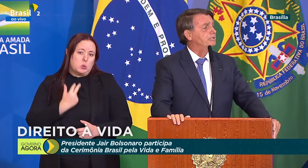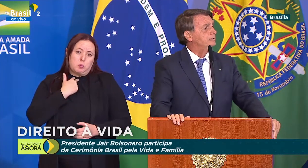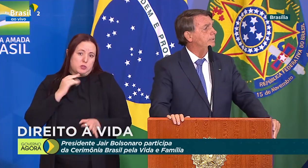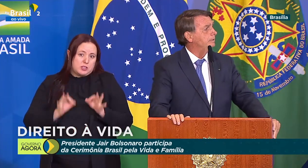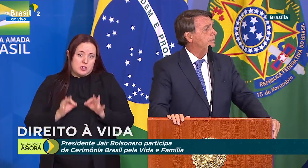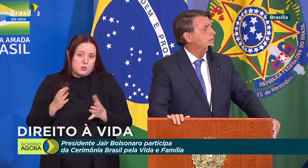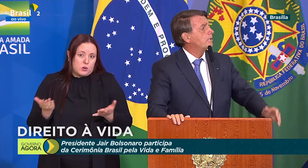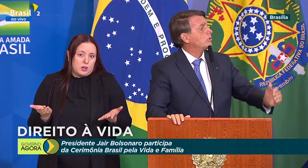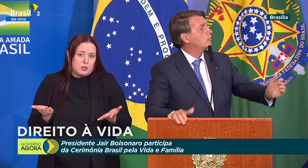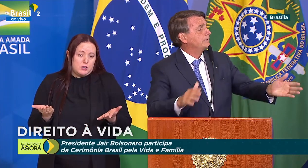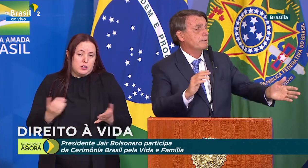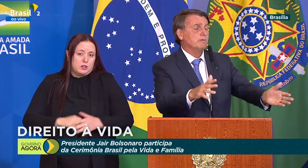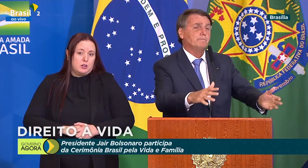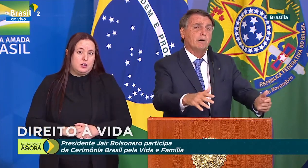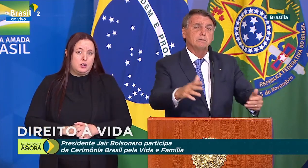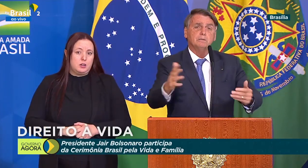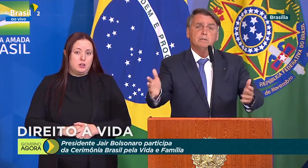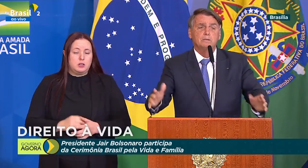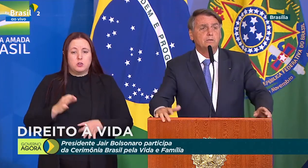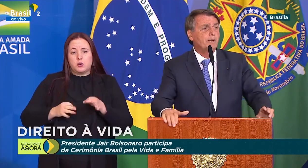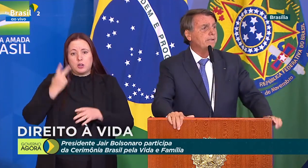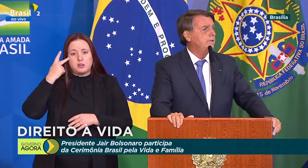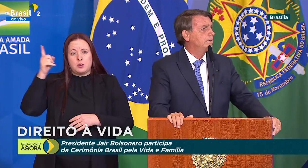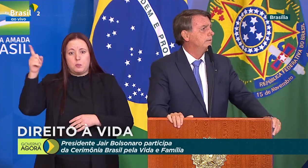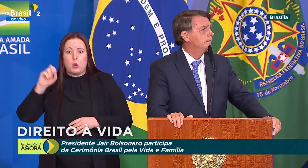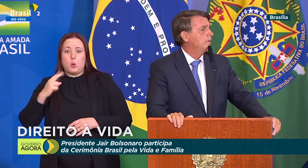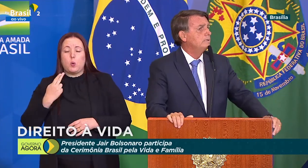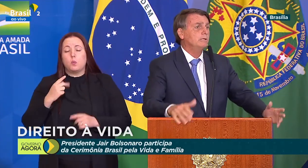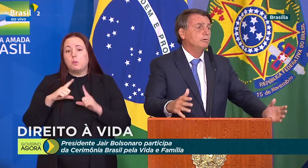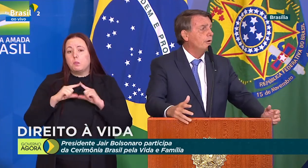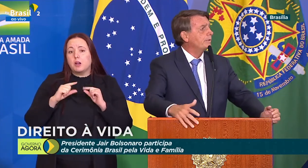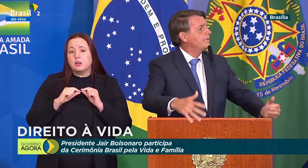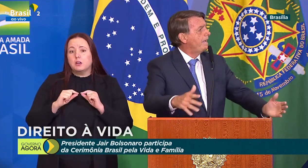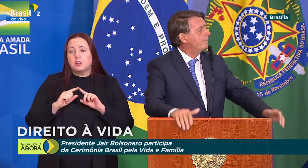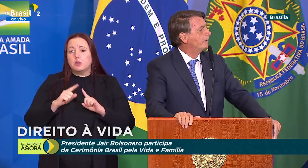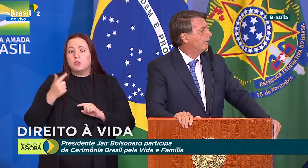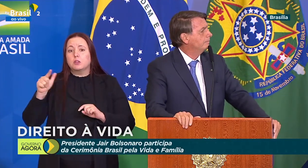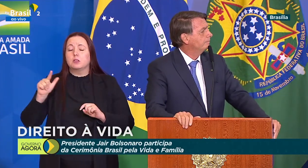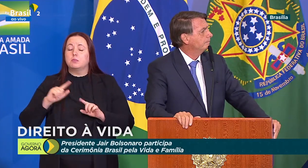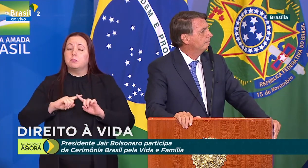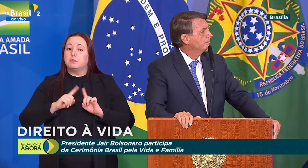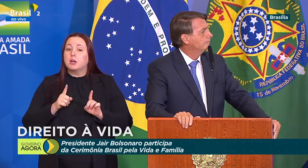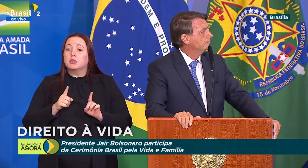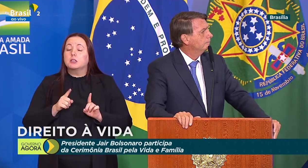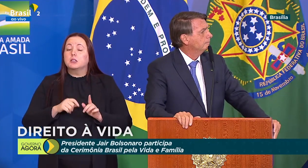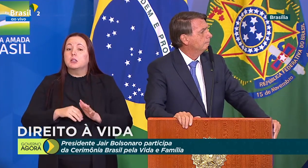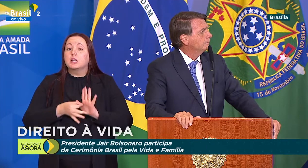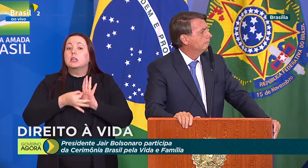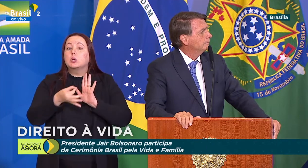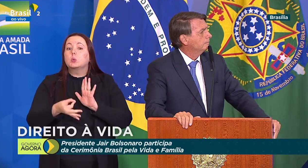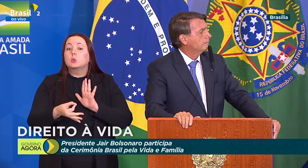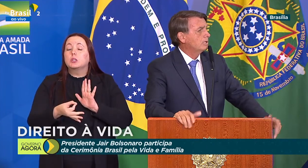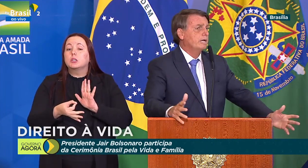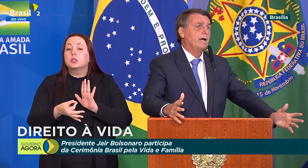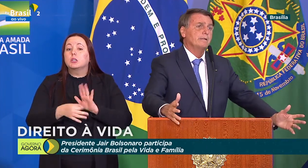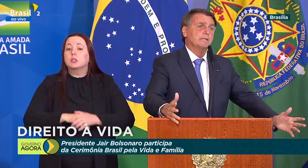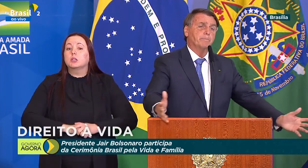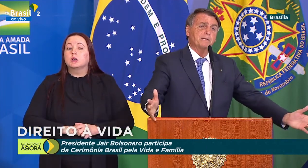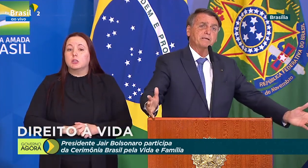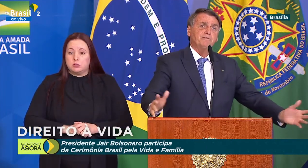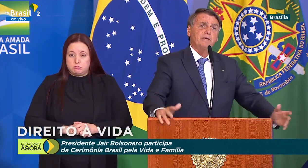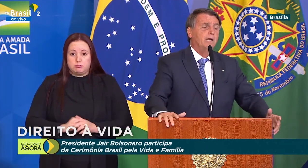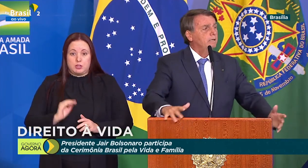podia ser julgado em Curitiba tem que ser julgado em São Paulo ou Brasília EA no Lúcio na época o que